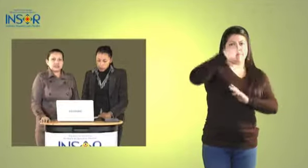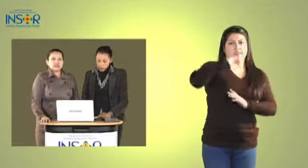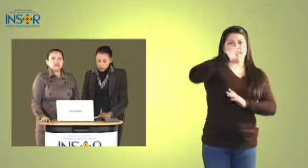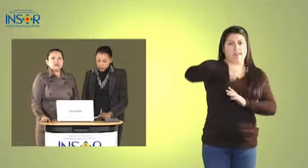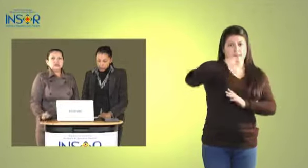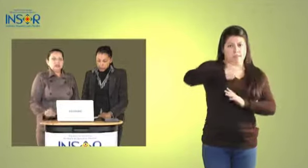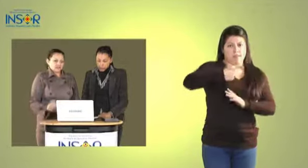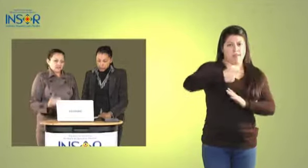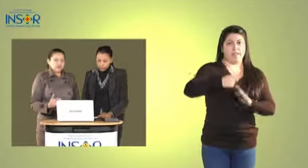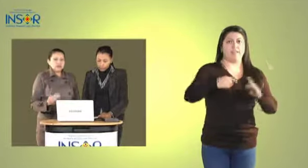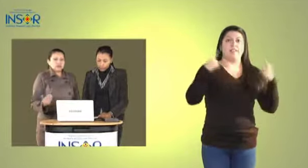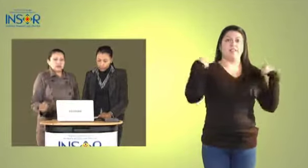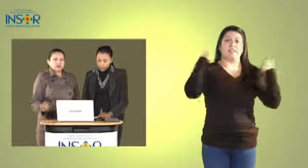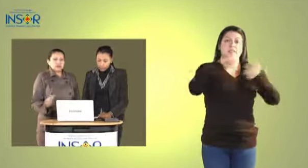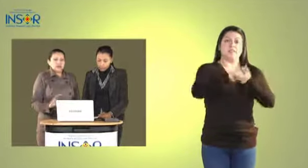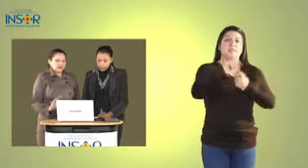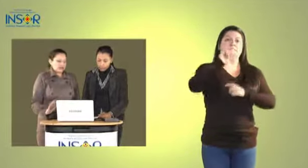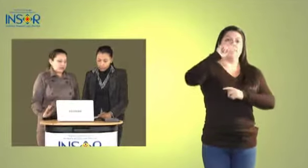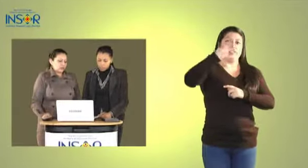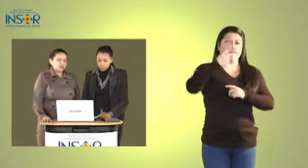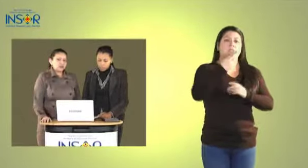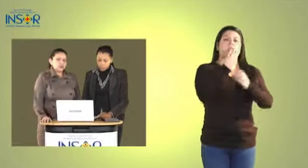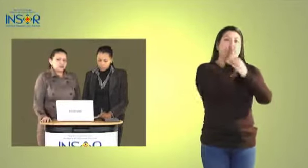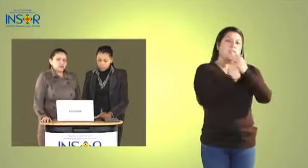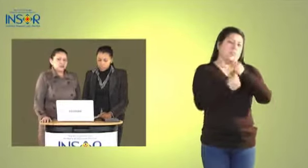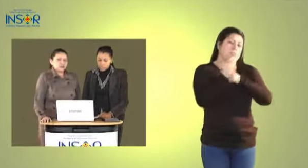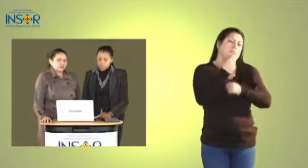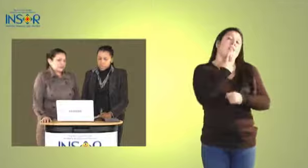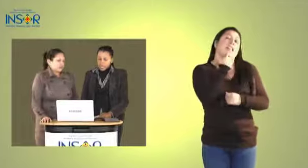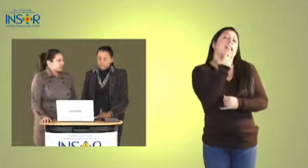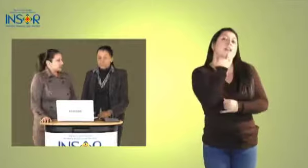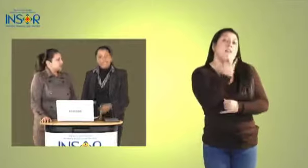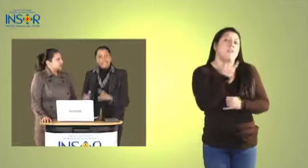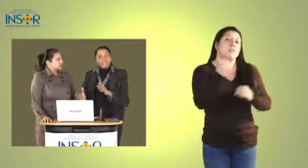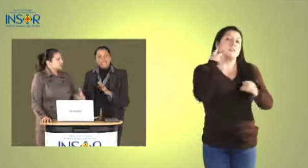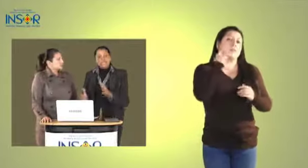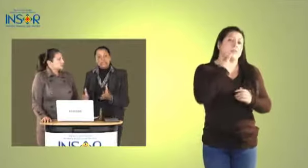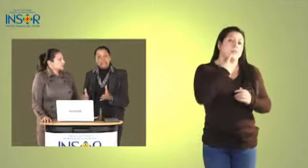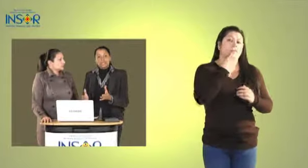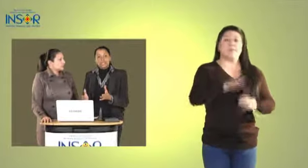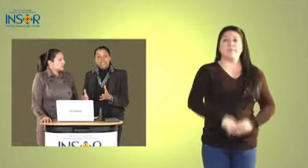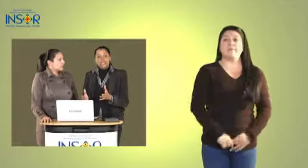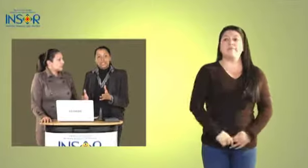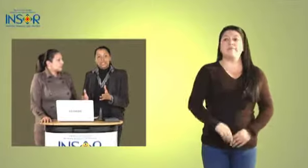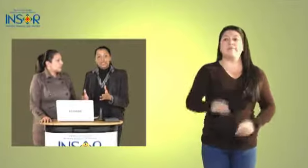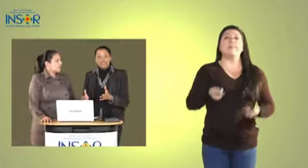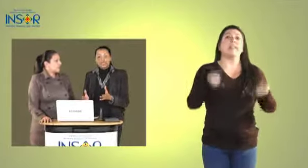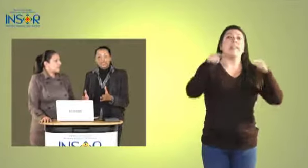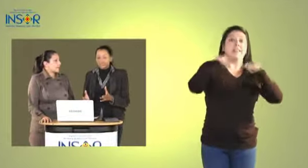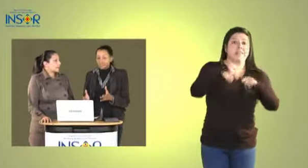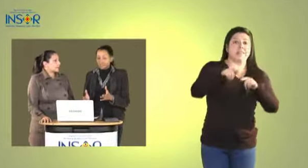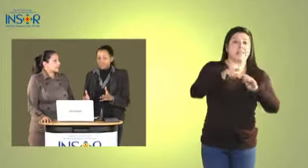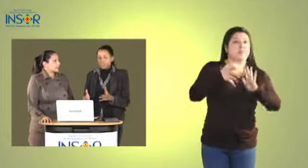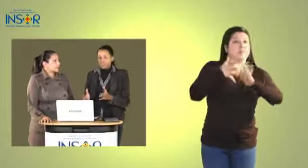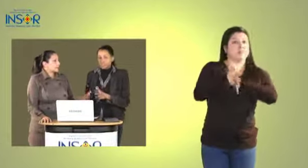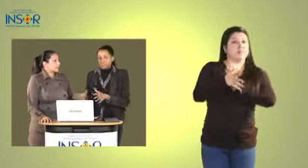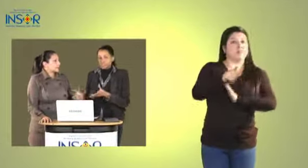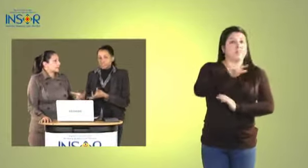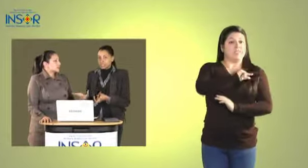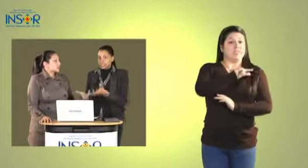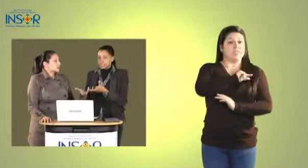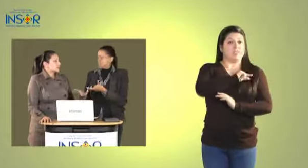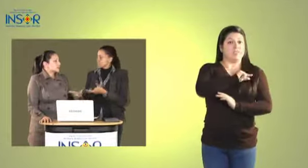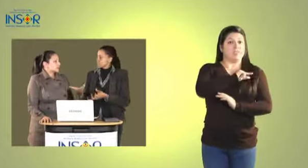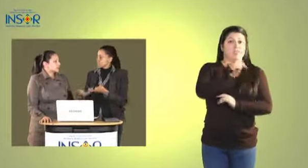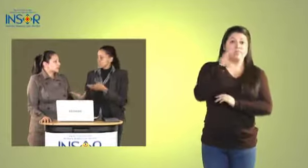partir del hecho de que es una segunda lengua para los sordos. Lo que le queremos también mencionar es que el Instituto Nacional para Sordos, a partir